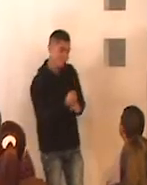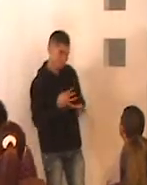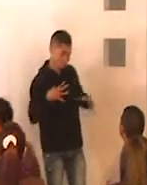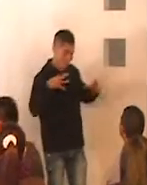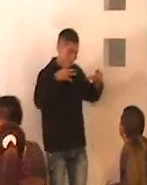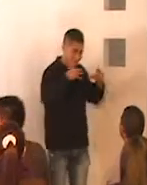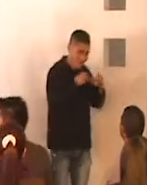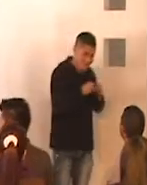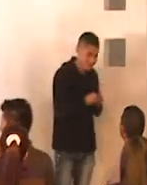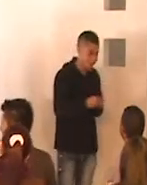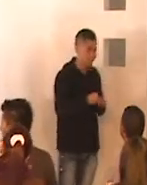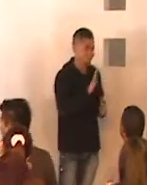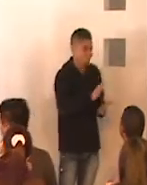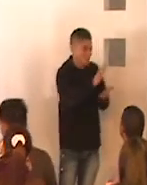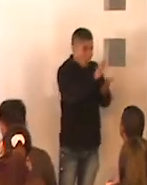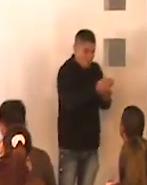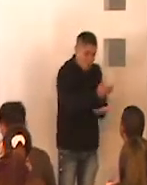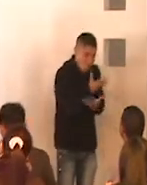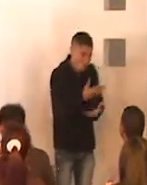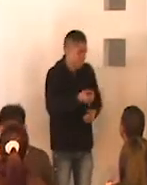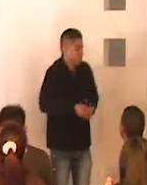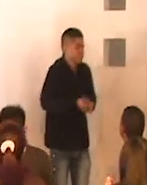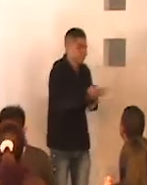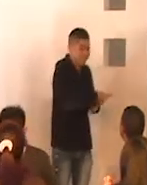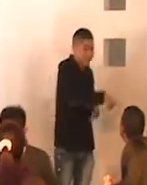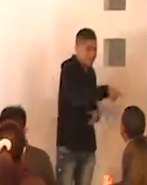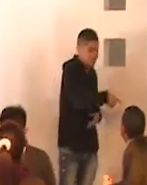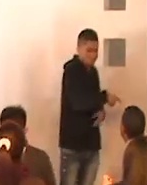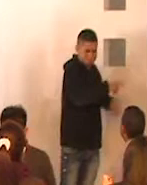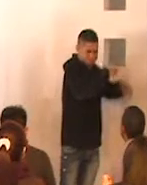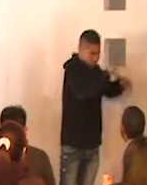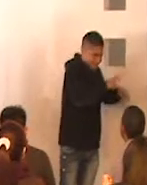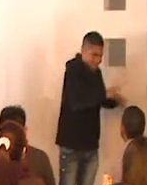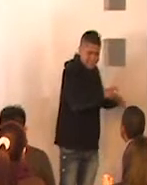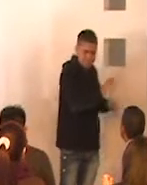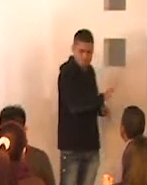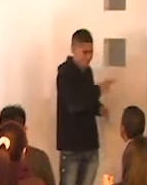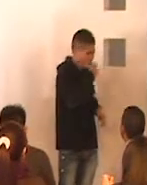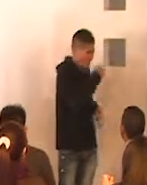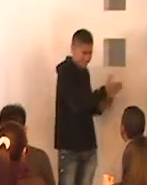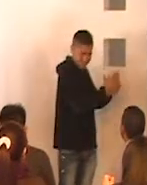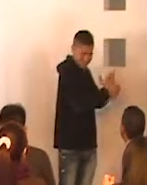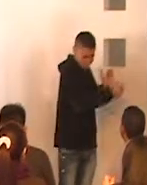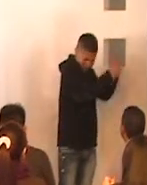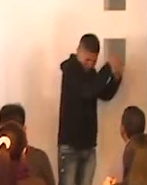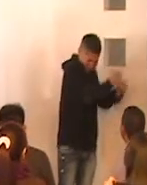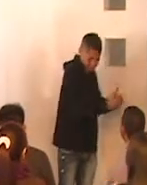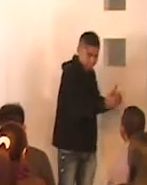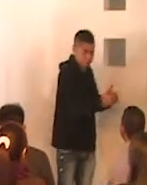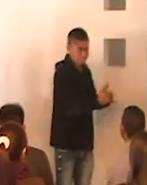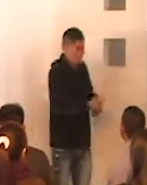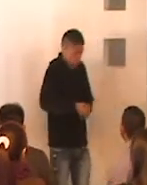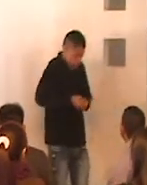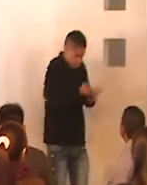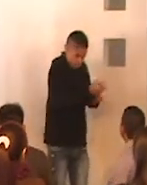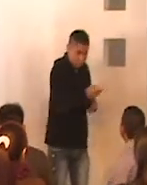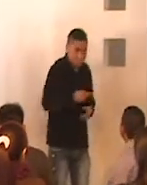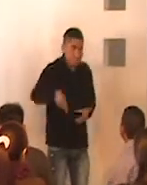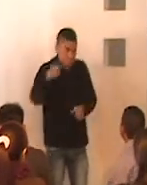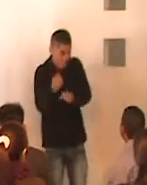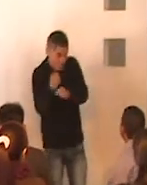acabamos el jueves pasado de entregar boletines y obviamente pues la pérdida de los niños en otras